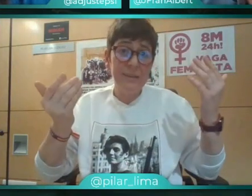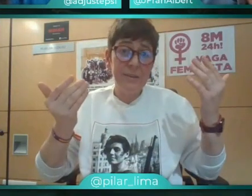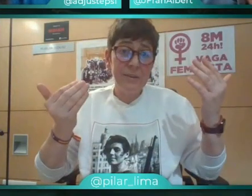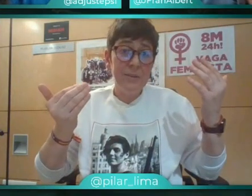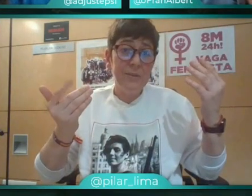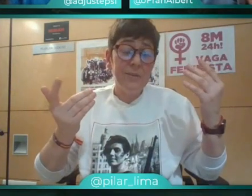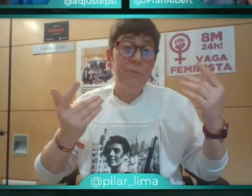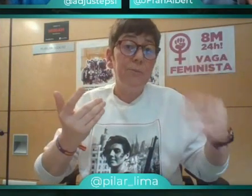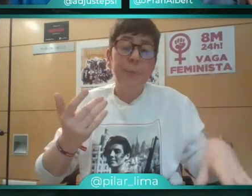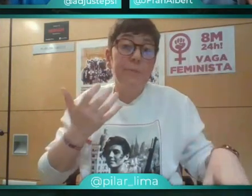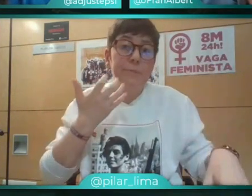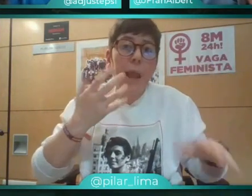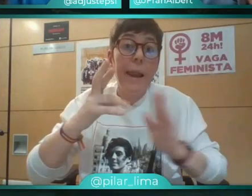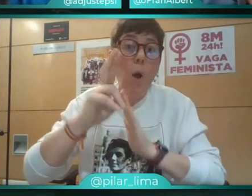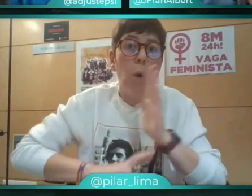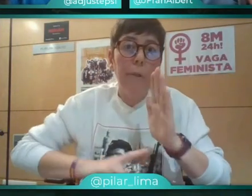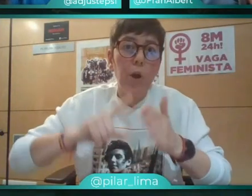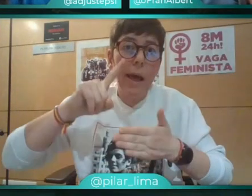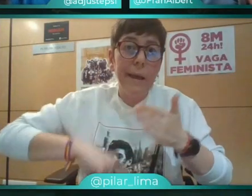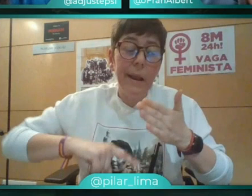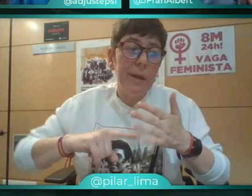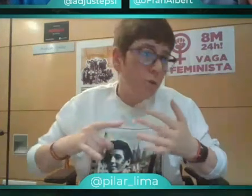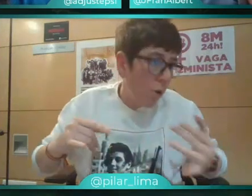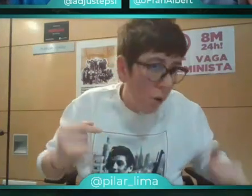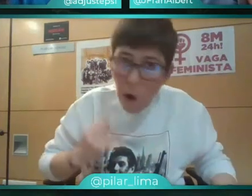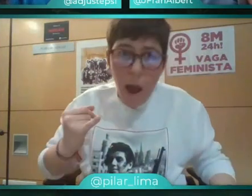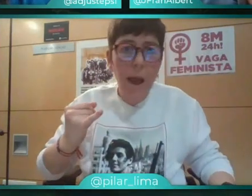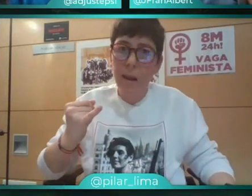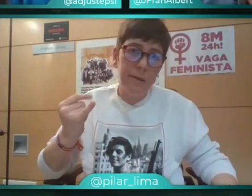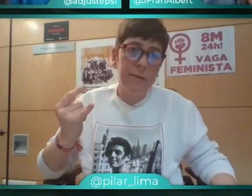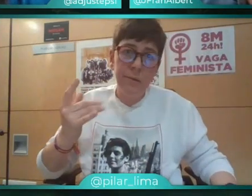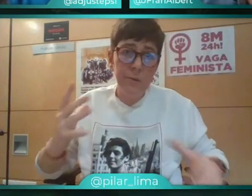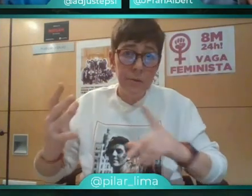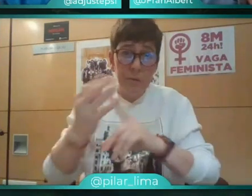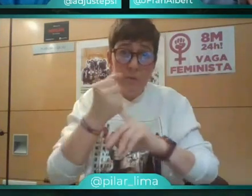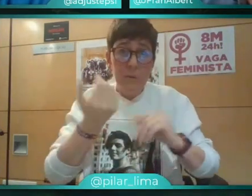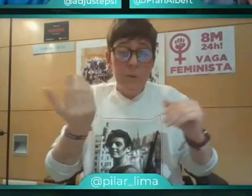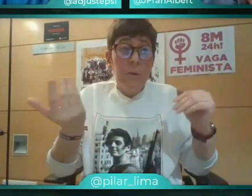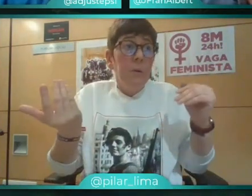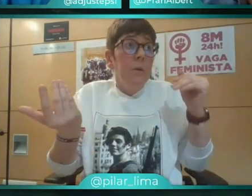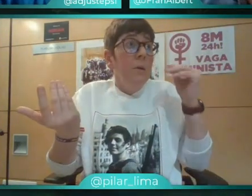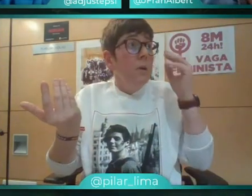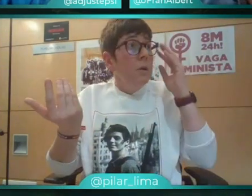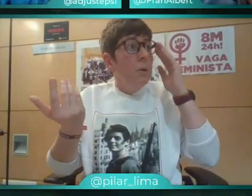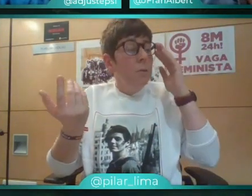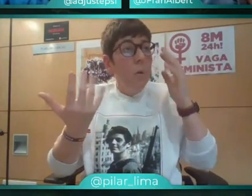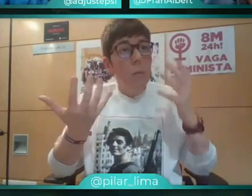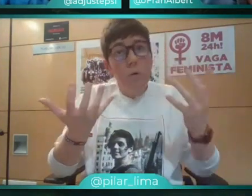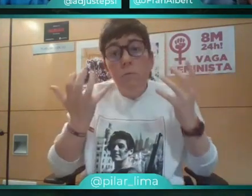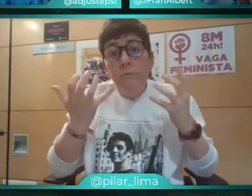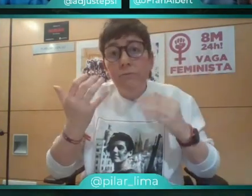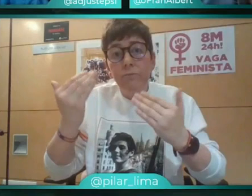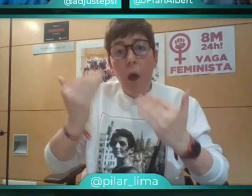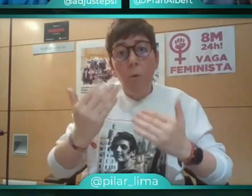en las condiciones materiales por ejemplo con también con La regulación de los precios del alquiler Ojalá también